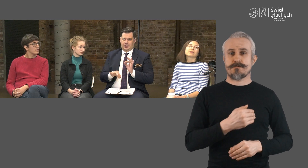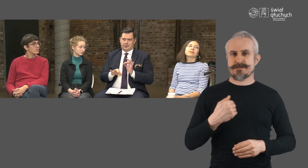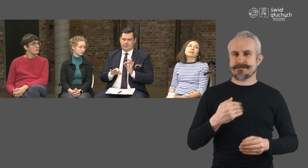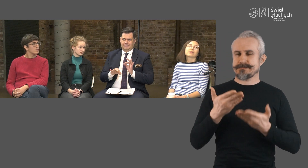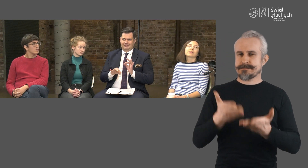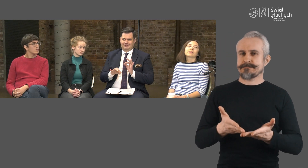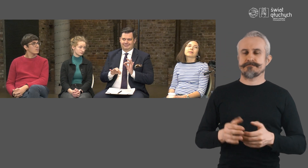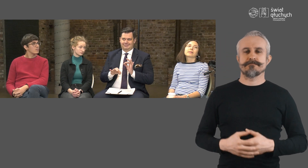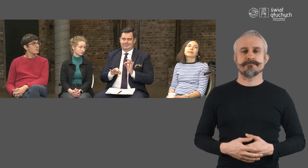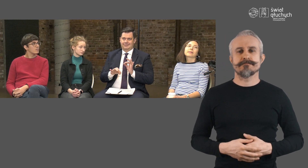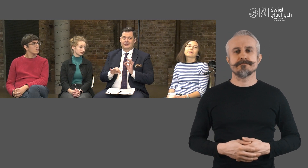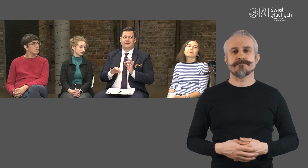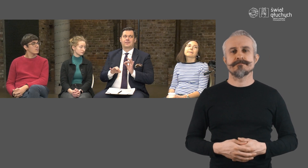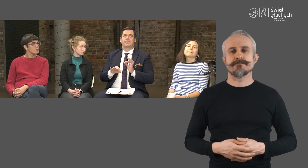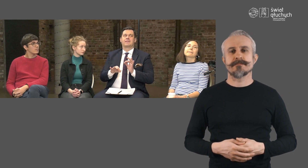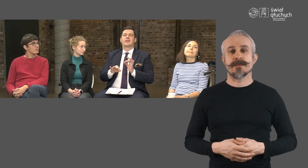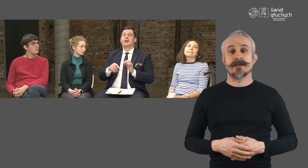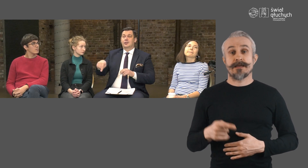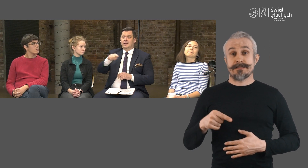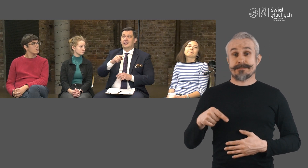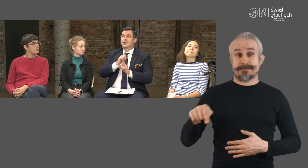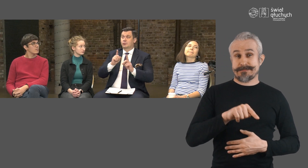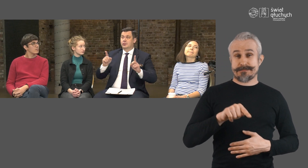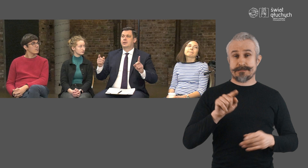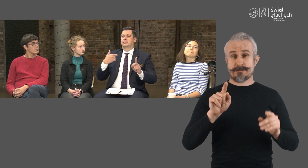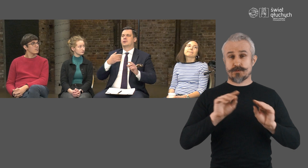w szkołach specjalnych, nauczyciele